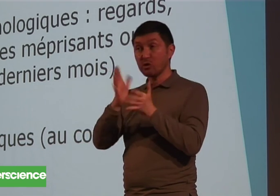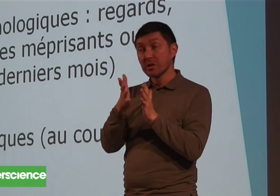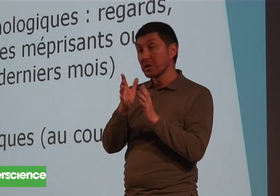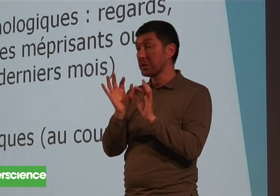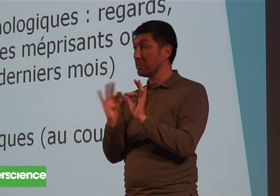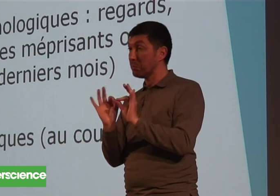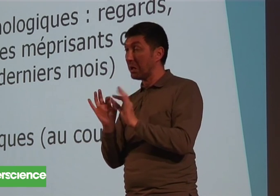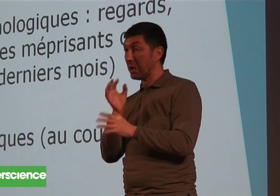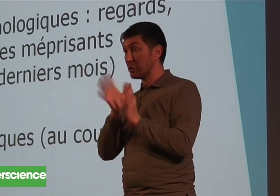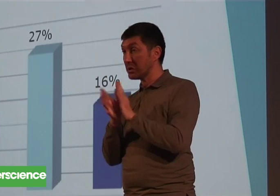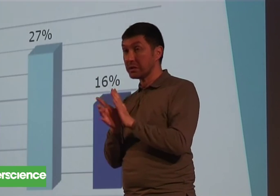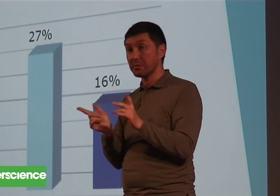signes.